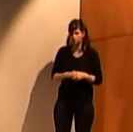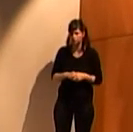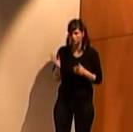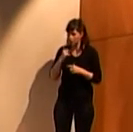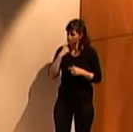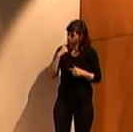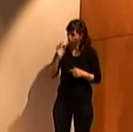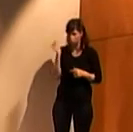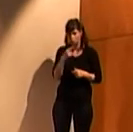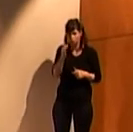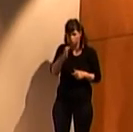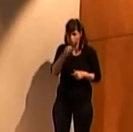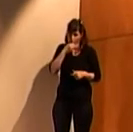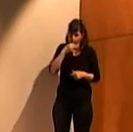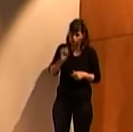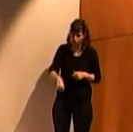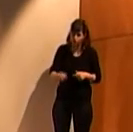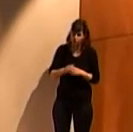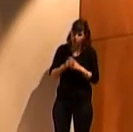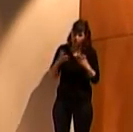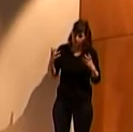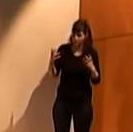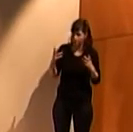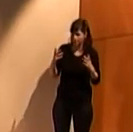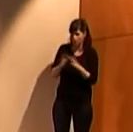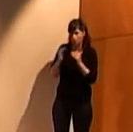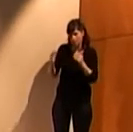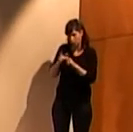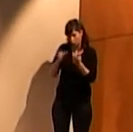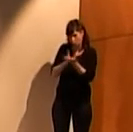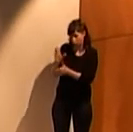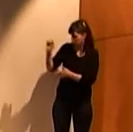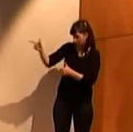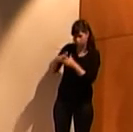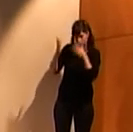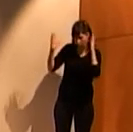Et donc bravo pour le projet.